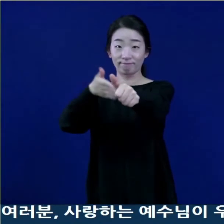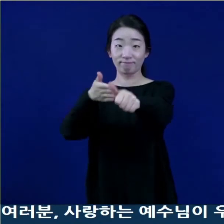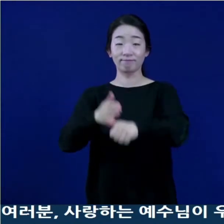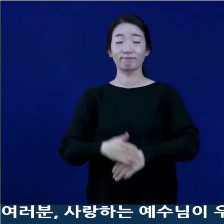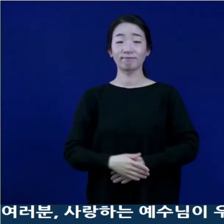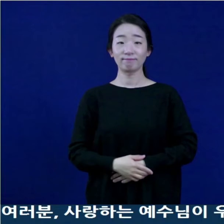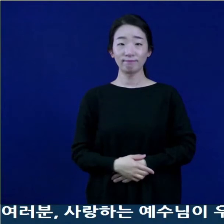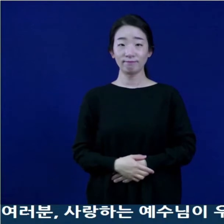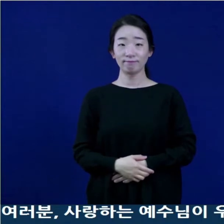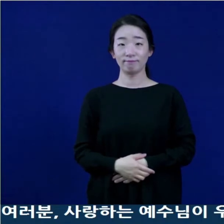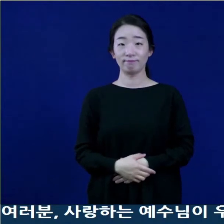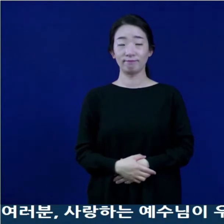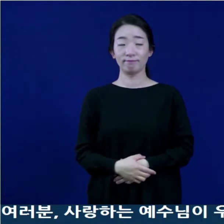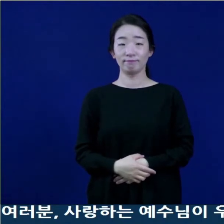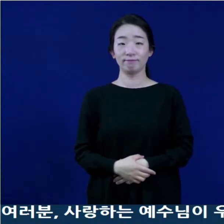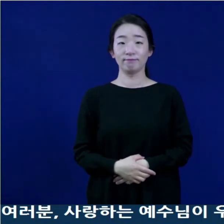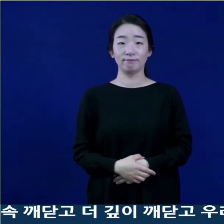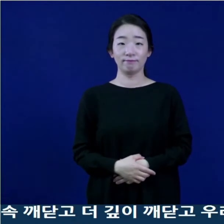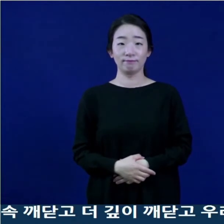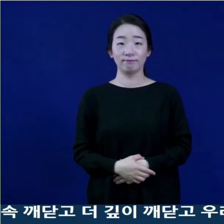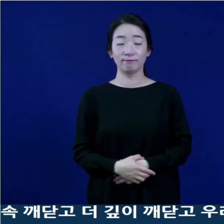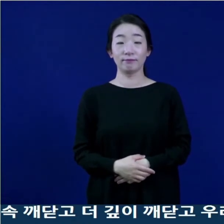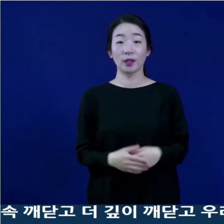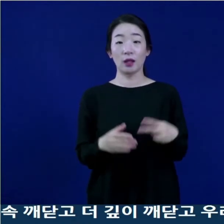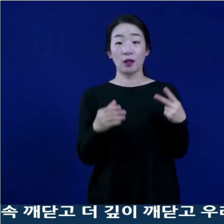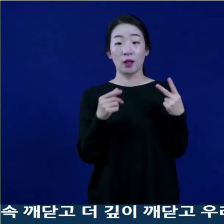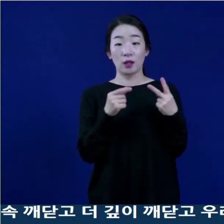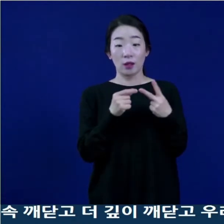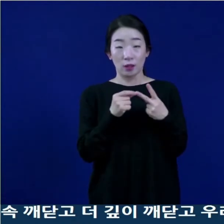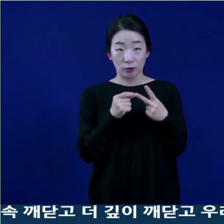축원합니다. 이 두 번째는요,